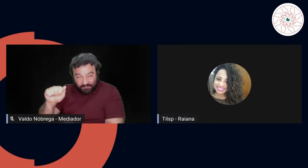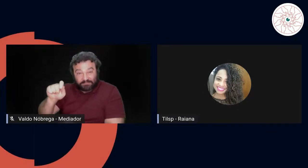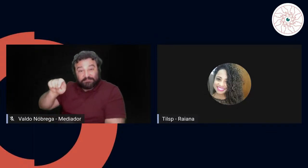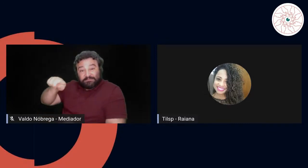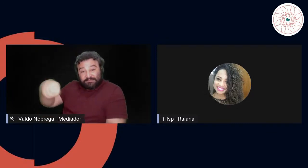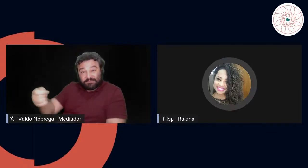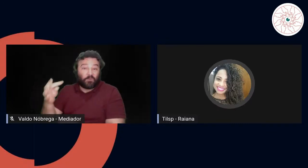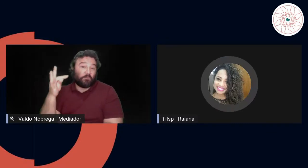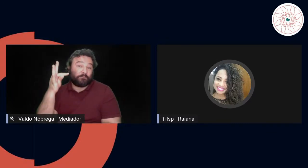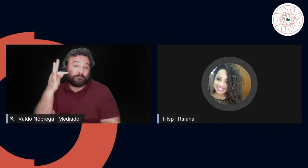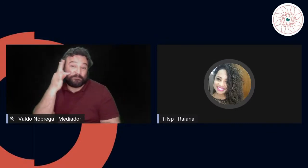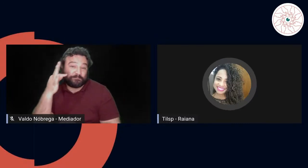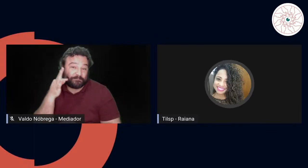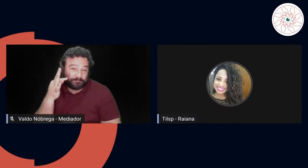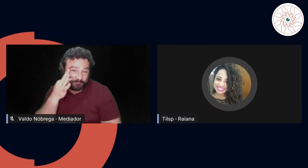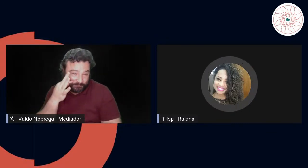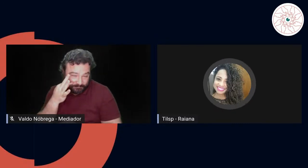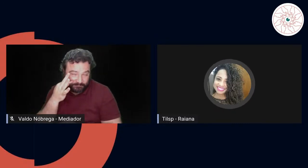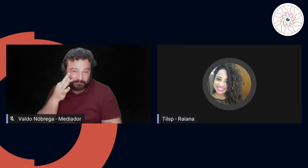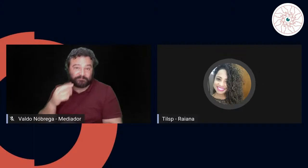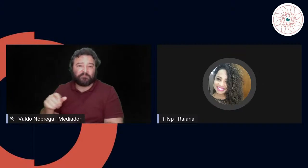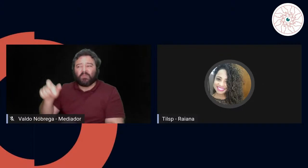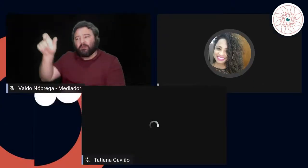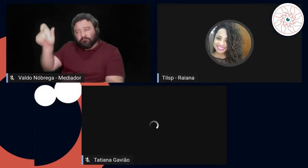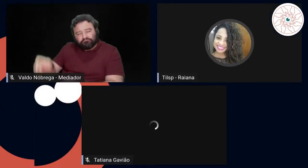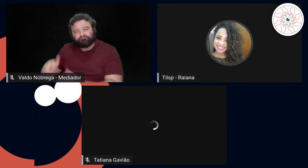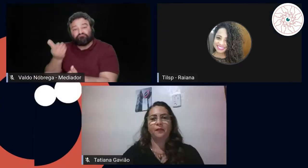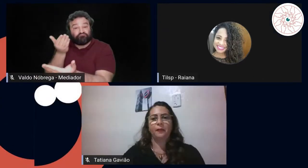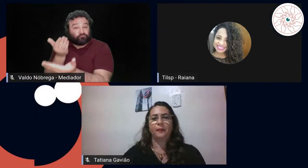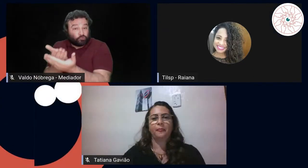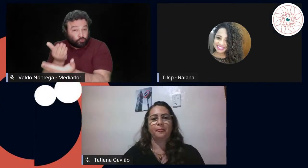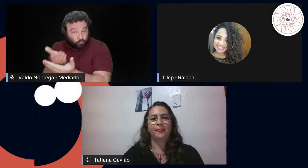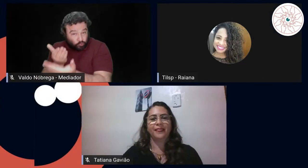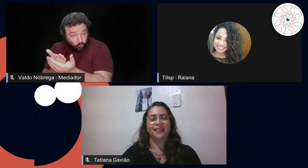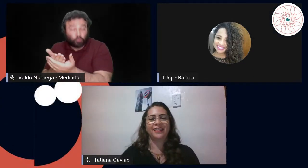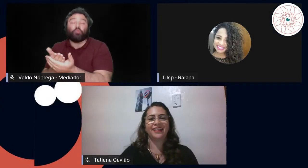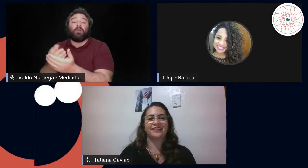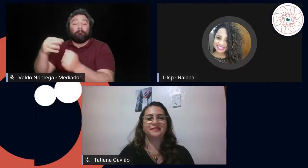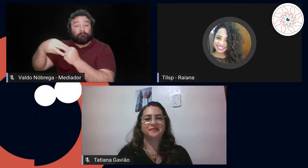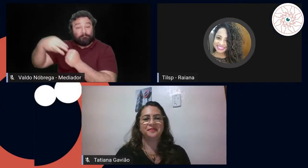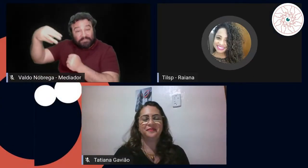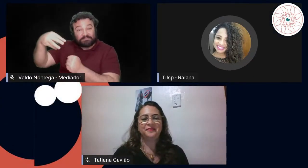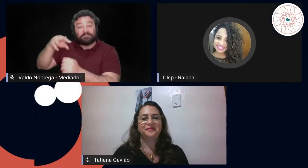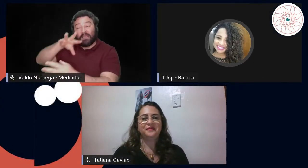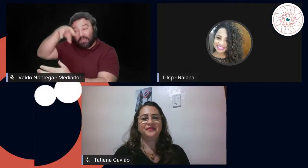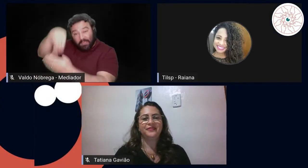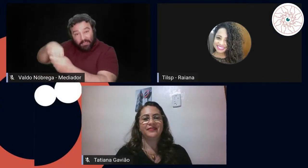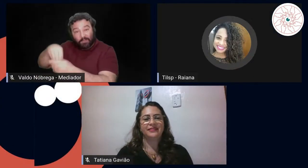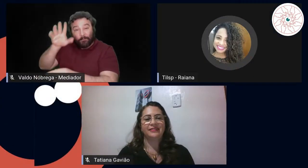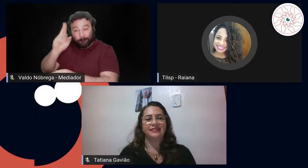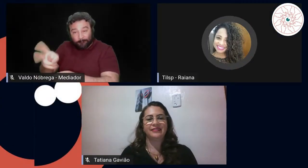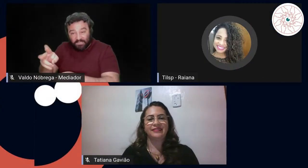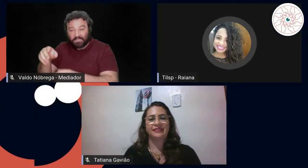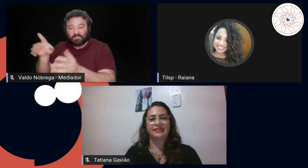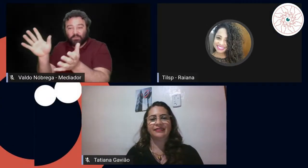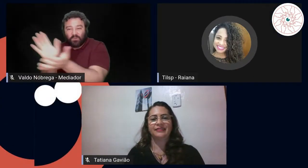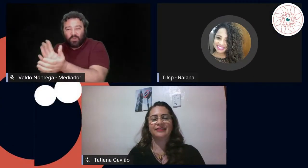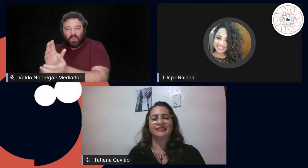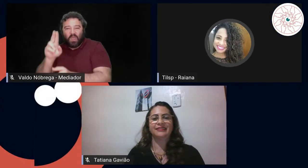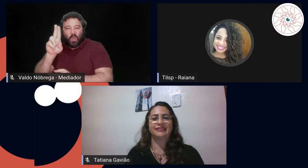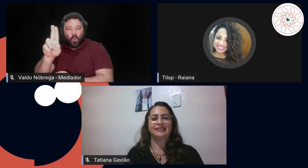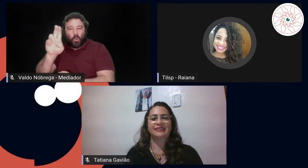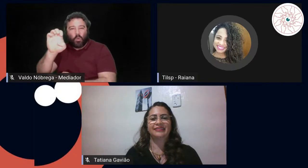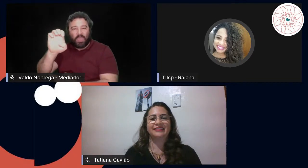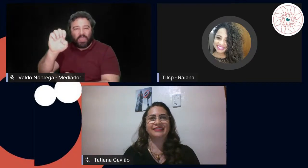palestrante que é a Tatiana. Este é o sinal da Tatiana. A Tatiana ela eh